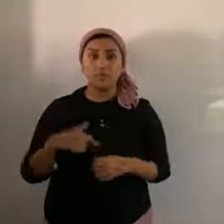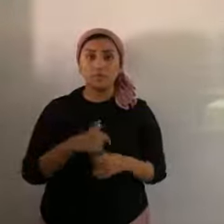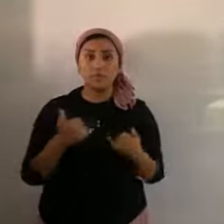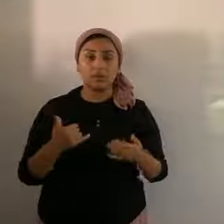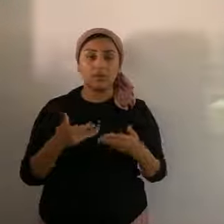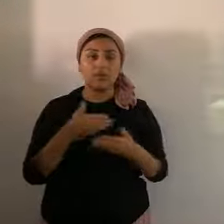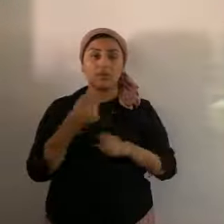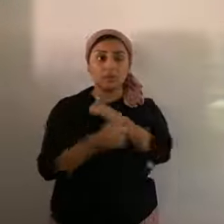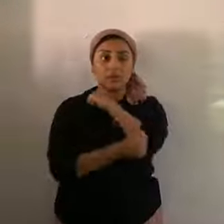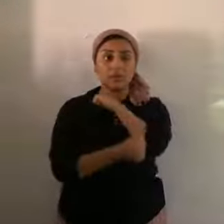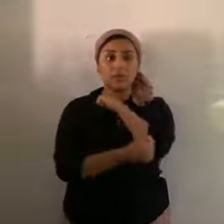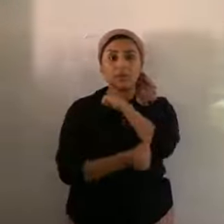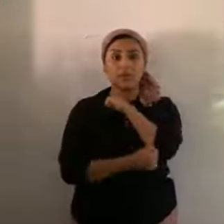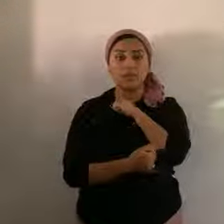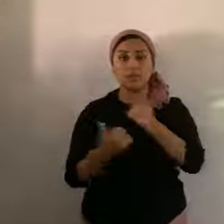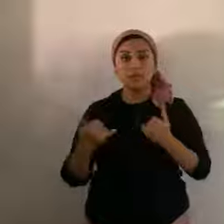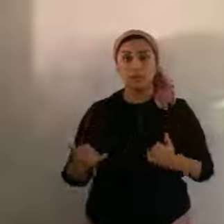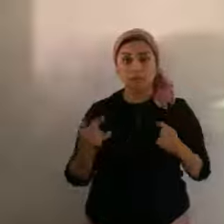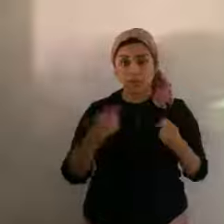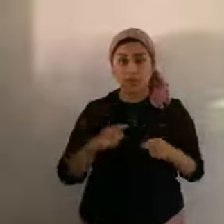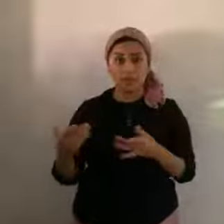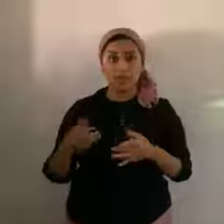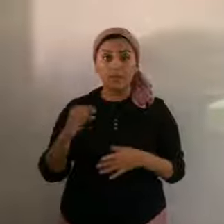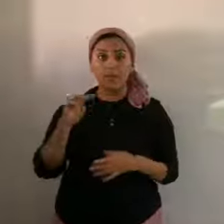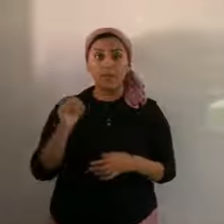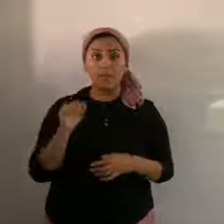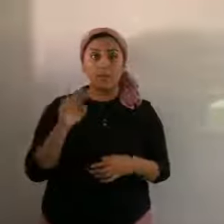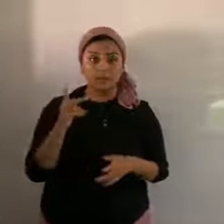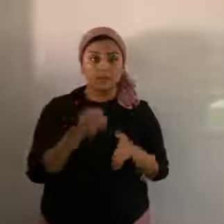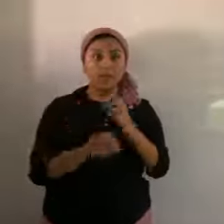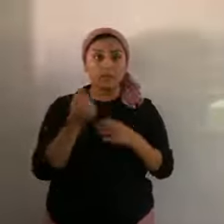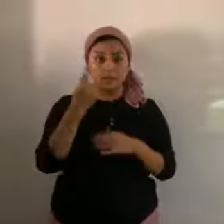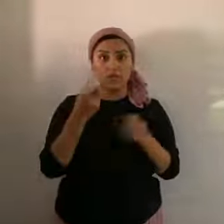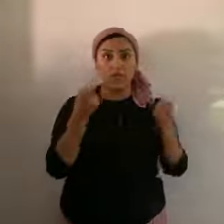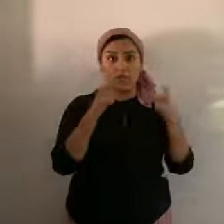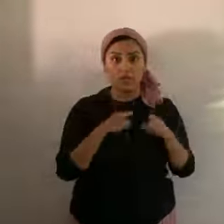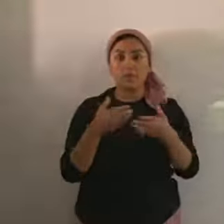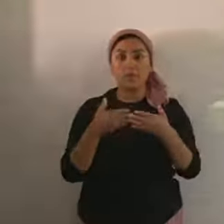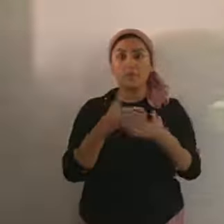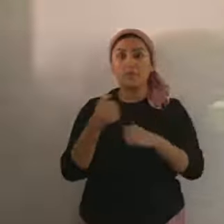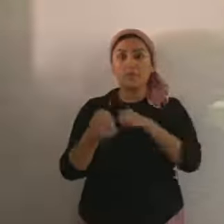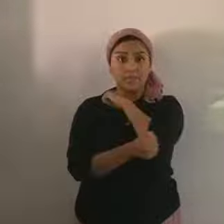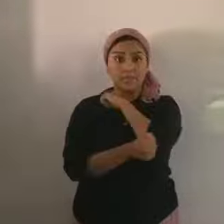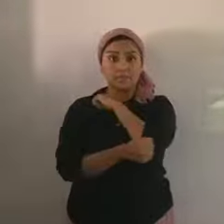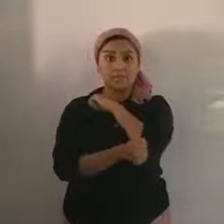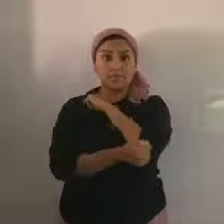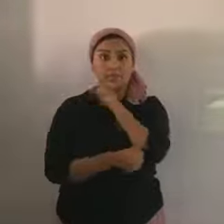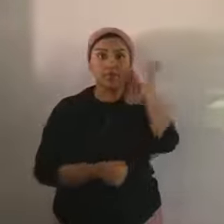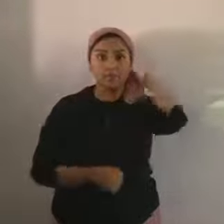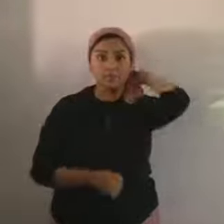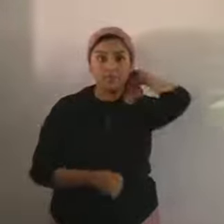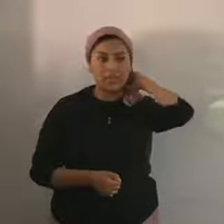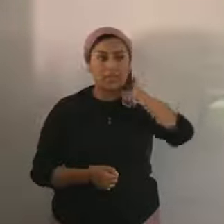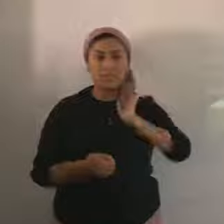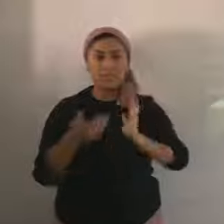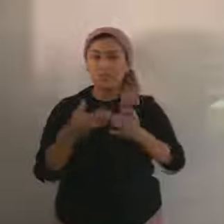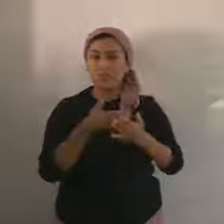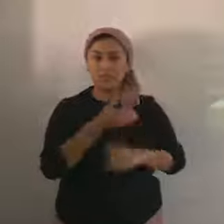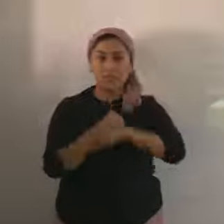Pre-Pesaj. Esto que sucedió aquí en Marcos 11 sucedió en Pre-Pesaj, o sea, en un poquito antes de